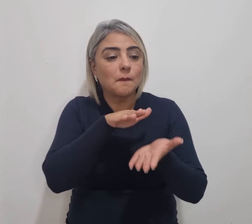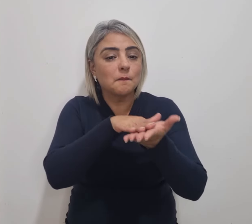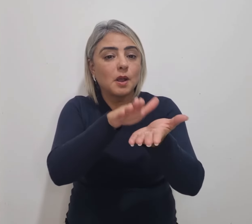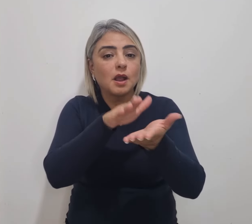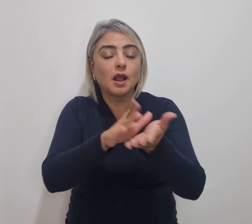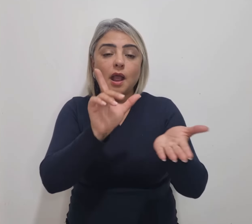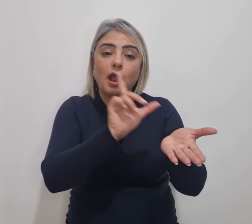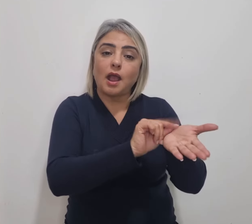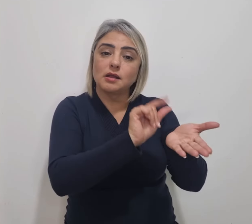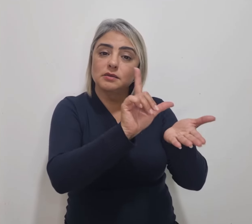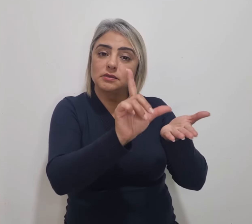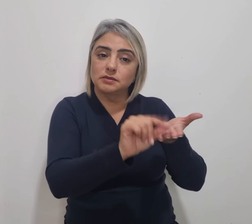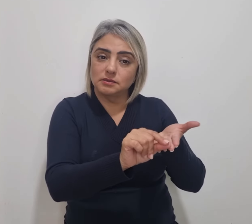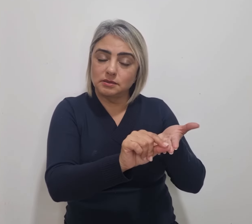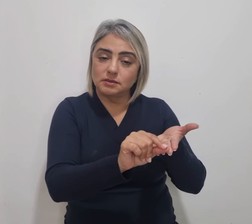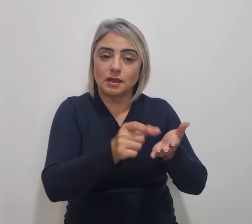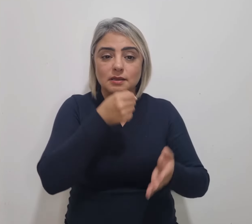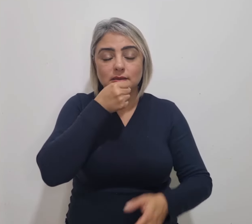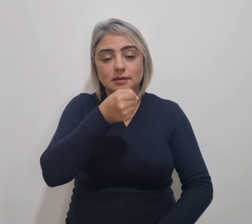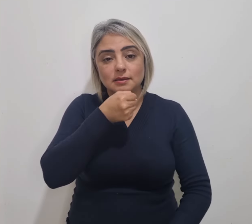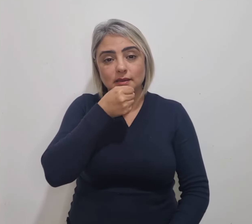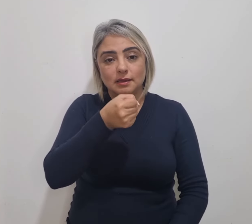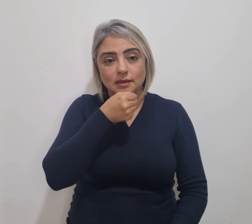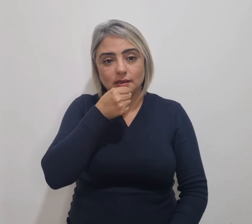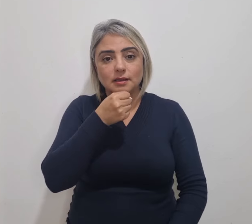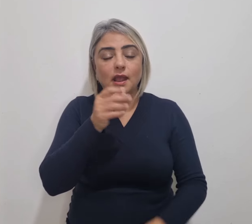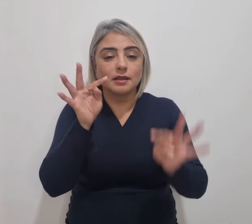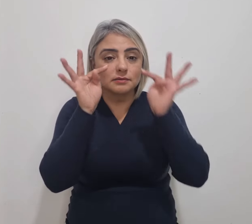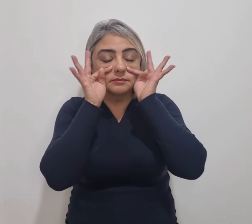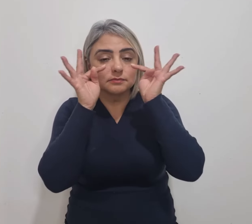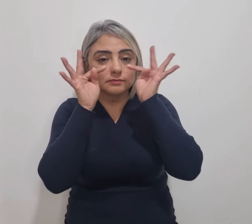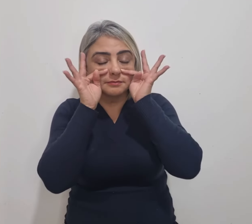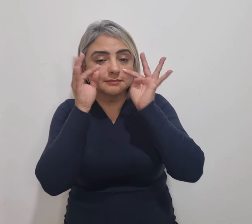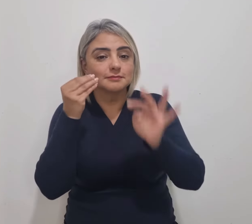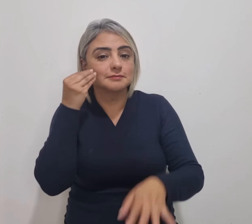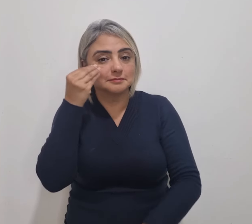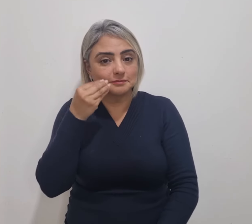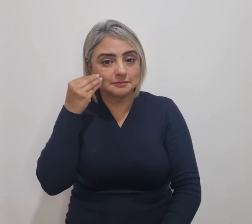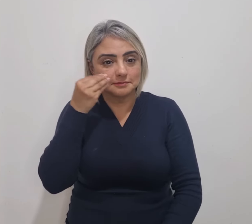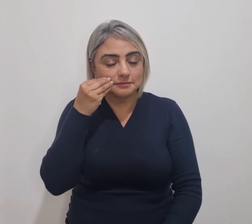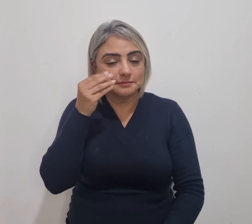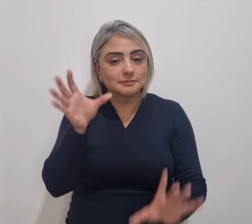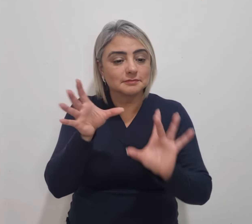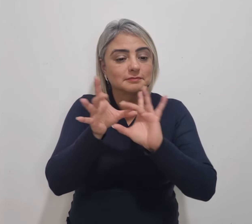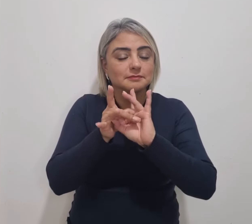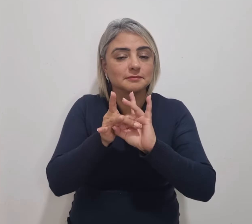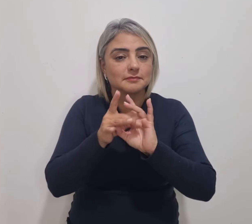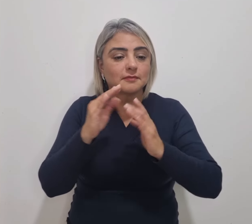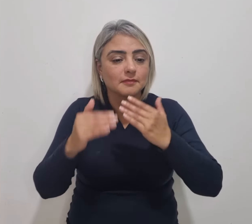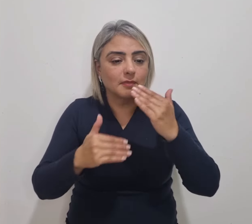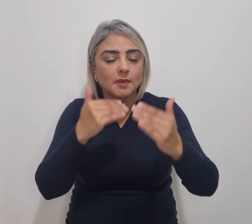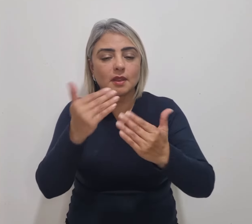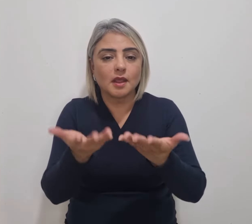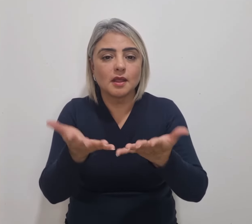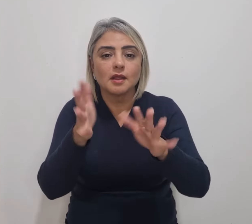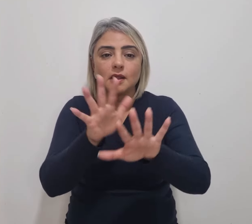artigos, entrevistas e relatos de experiências vinculadas ao processo de inclusão escolar